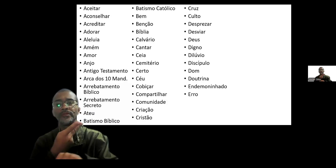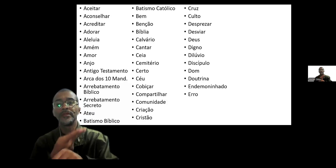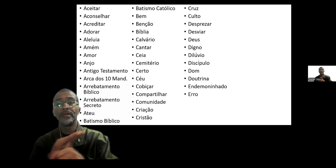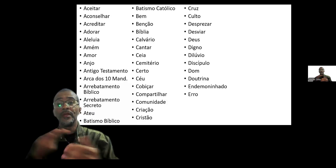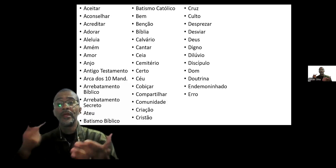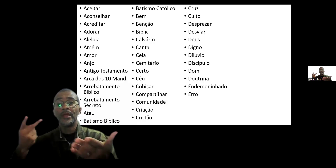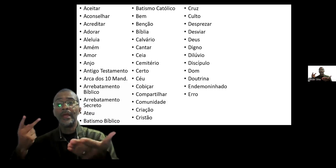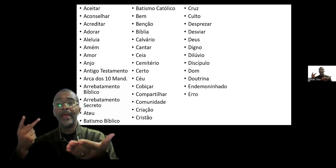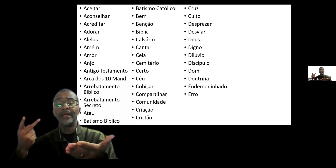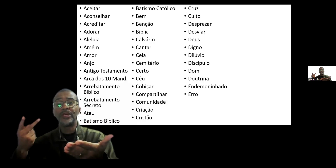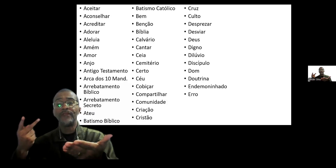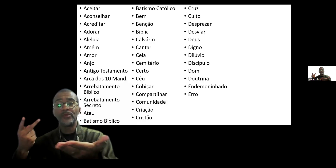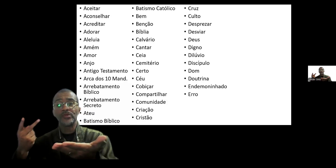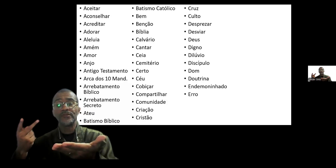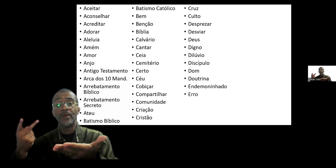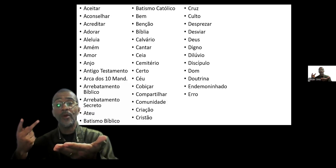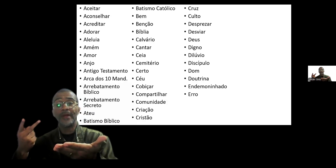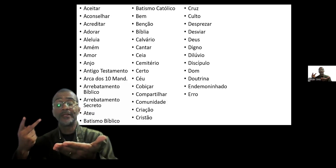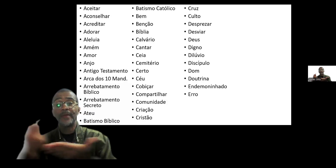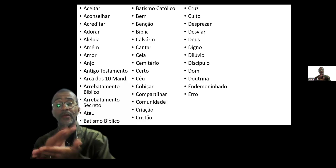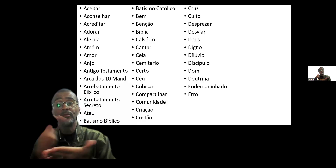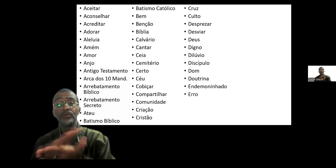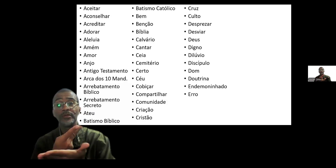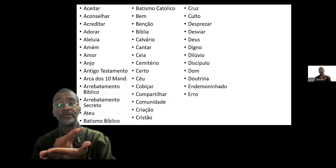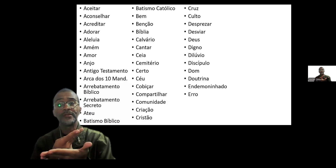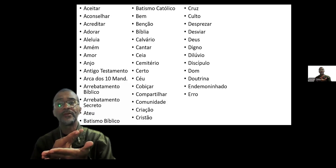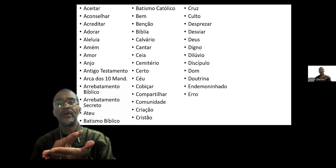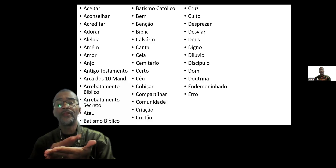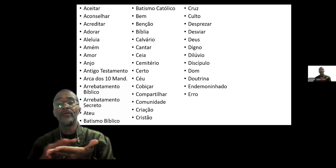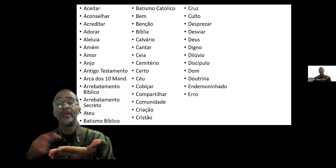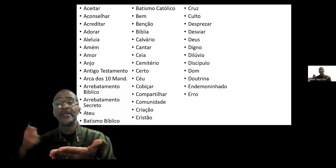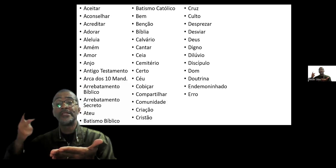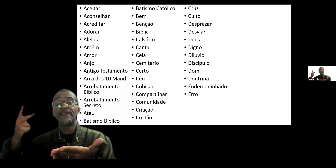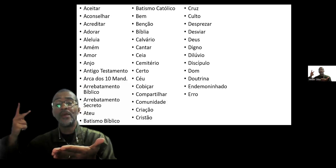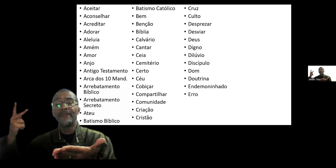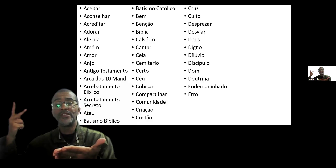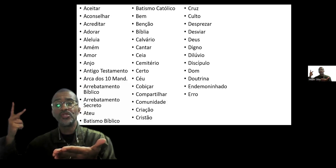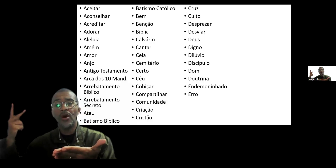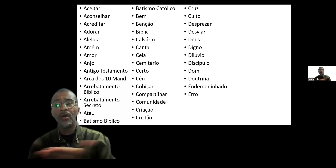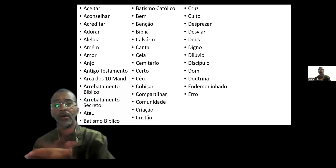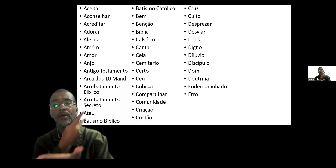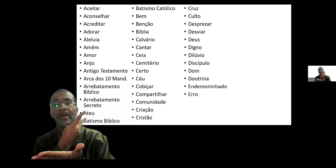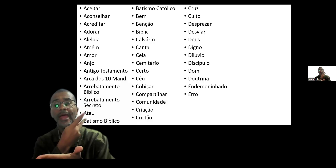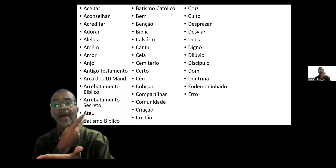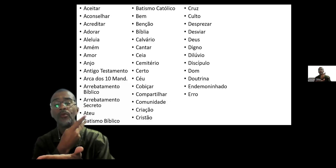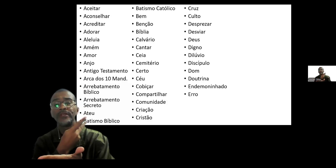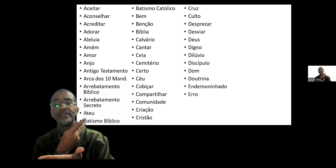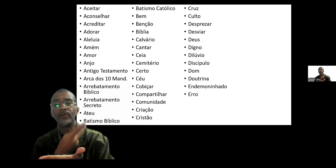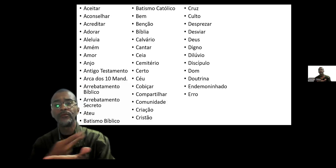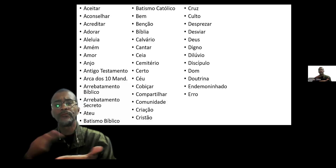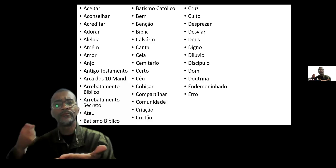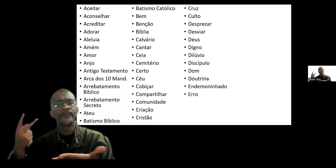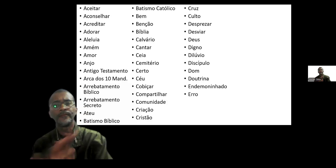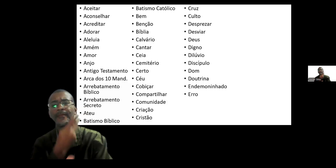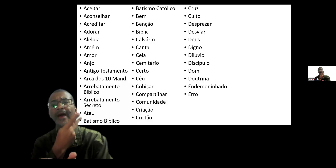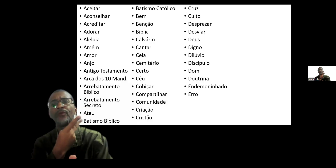Um, dois. Já vi pessoas fazendo com a mão aberta também. Um, dois. Correto? Se fizer uma vez só, é